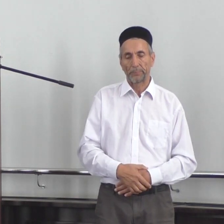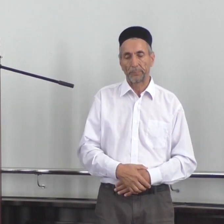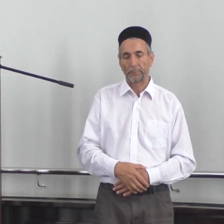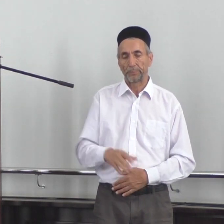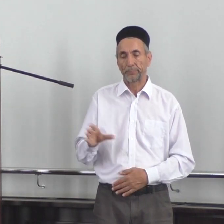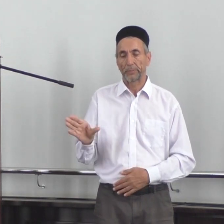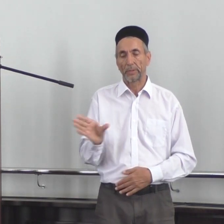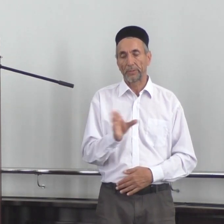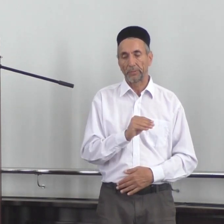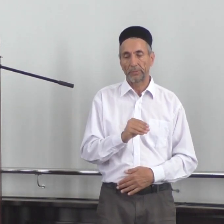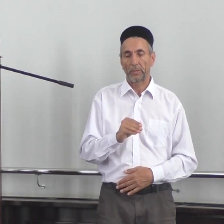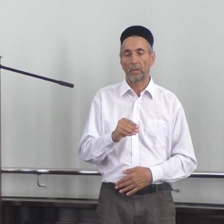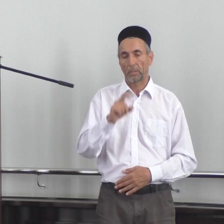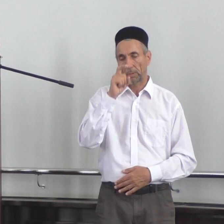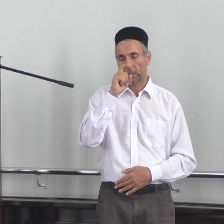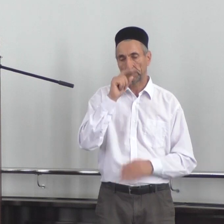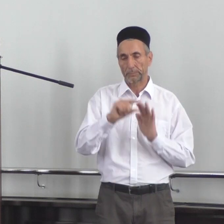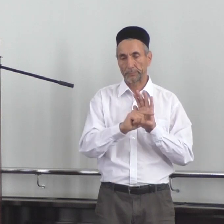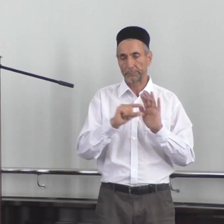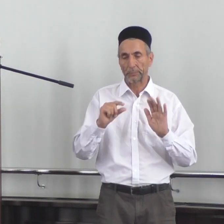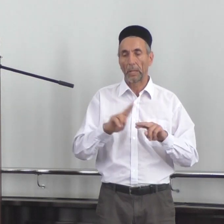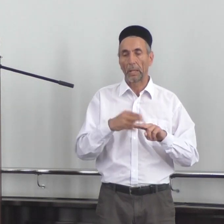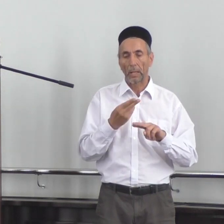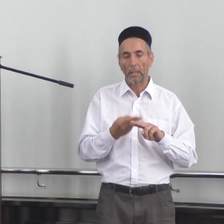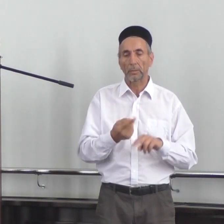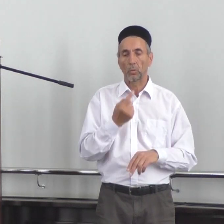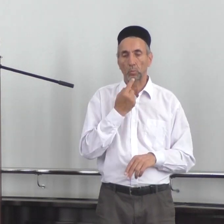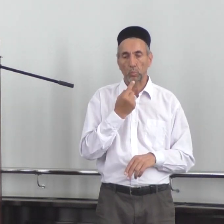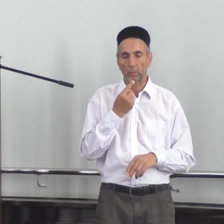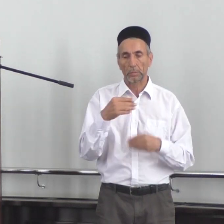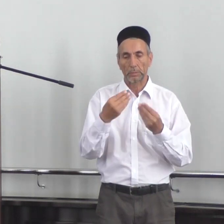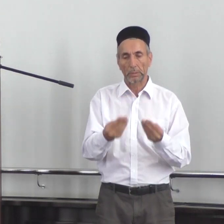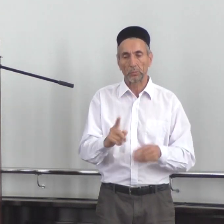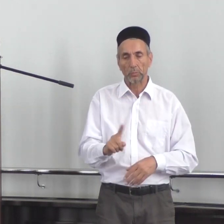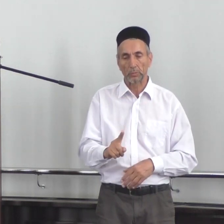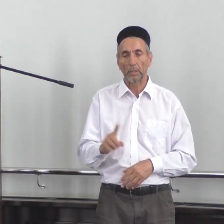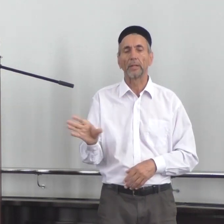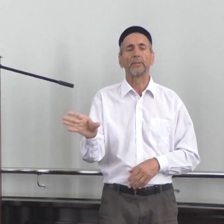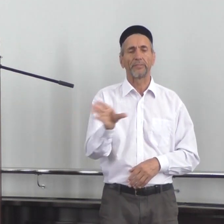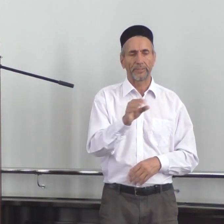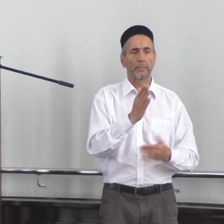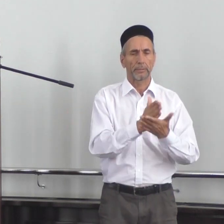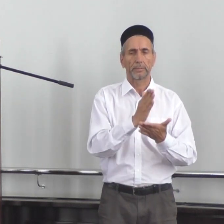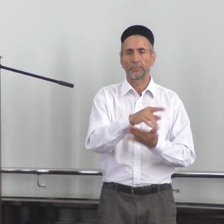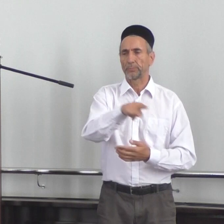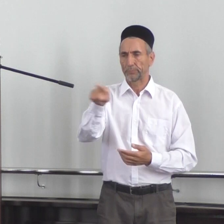«Ля юкәллифуллаху нәфсан иллә вусаха». Бу авырлык бөтенебездә бар.